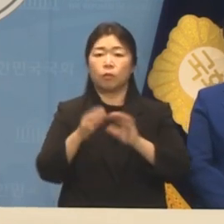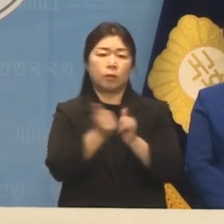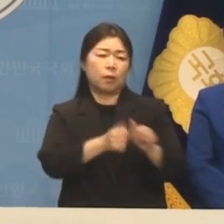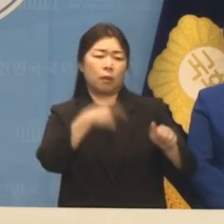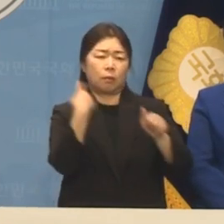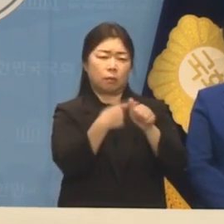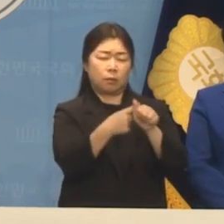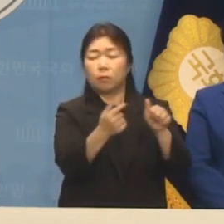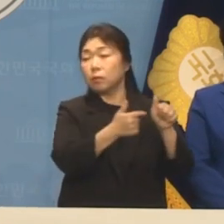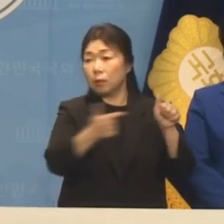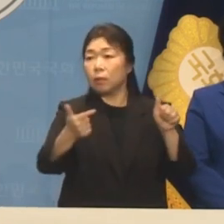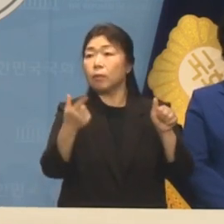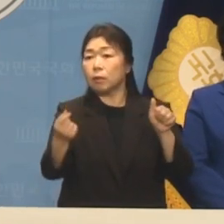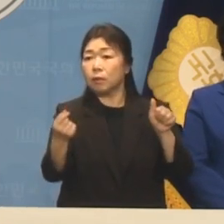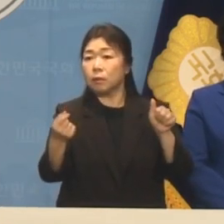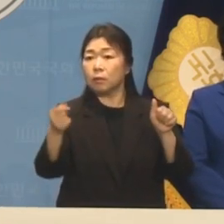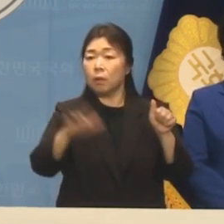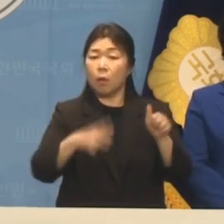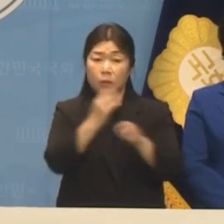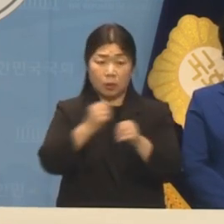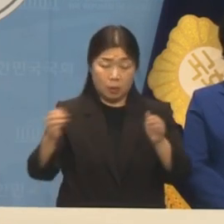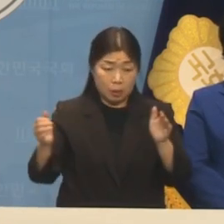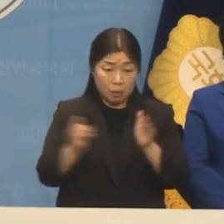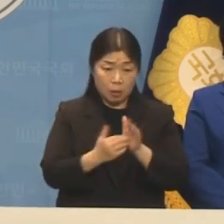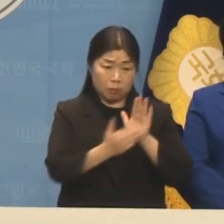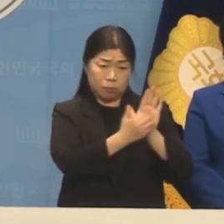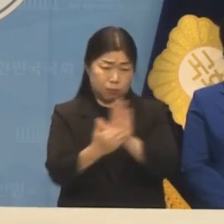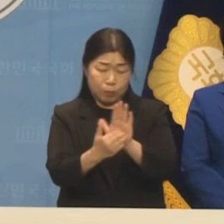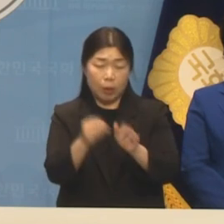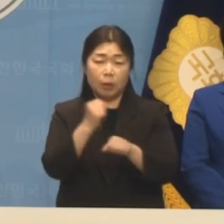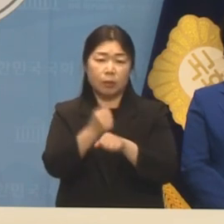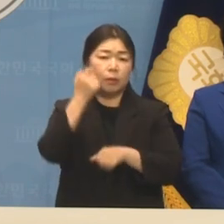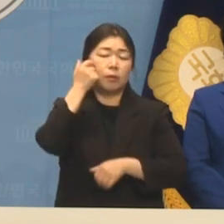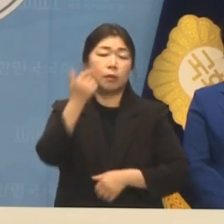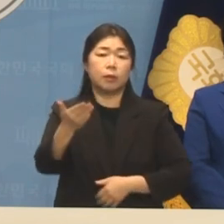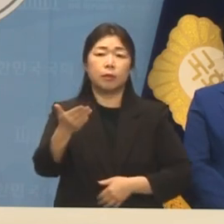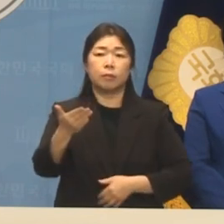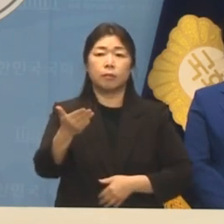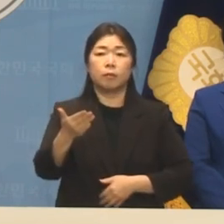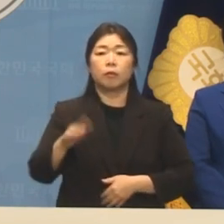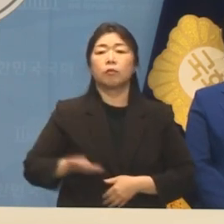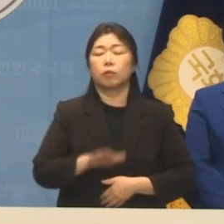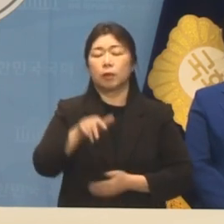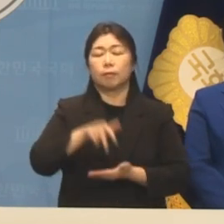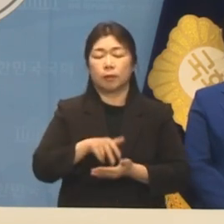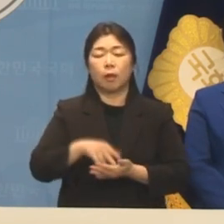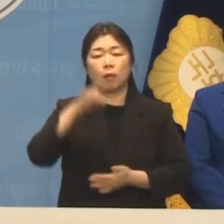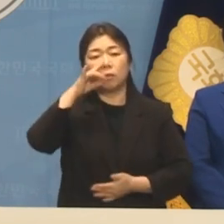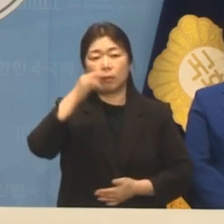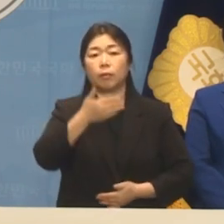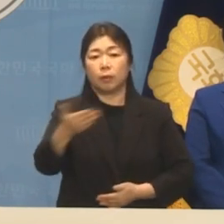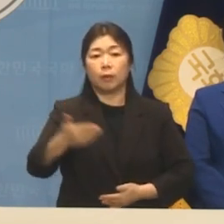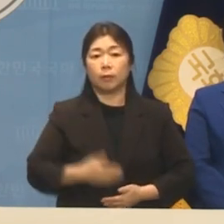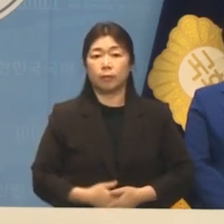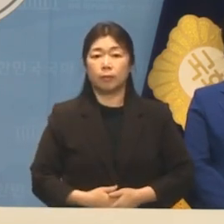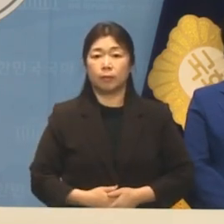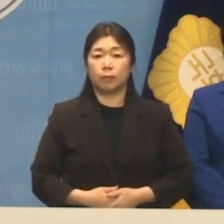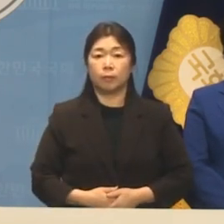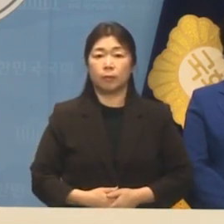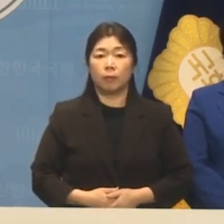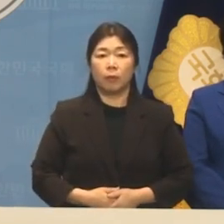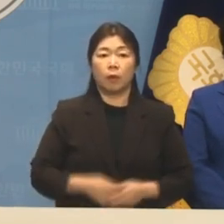지탄을 받아왔는데 언제까지 거부권 신기록을 수립할 것인지 묻지 않을 수 없다.